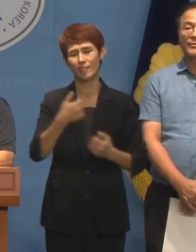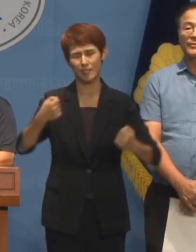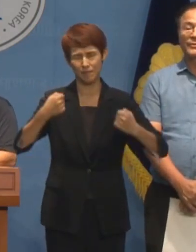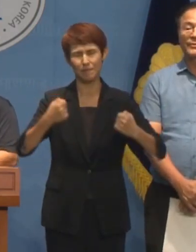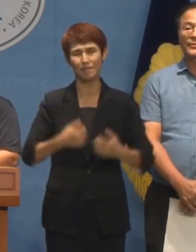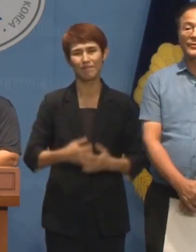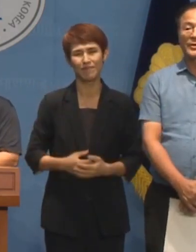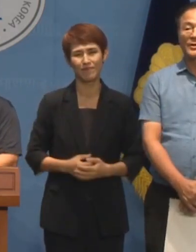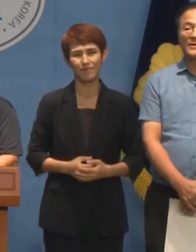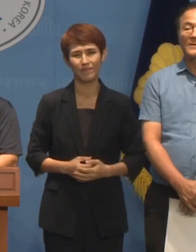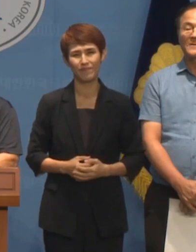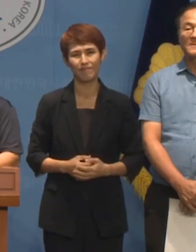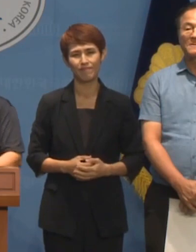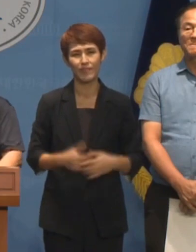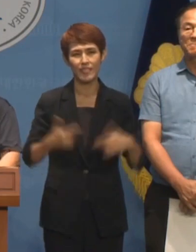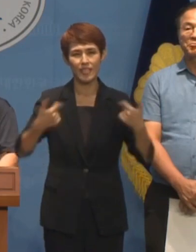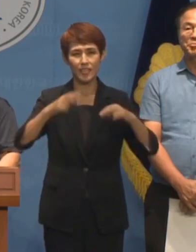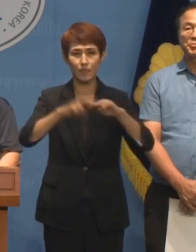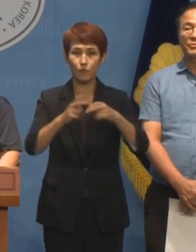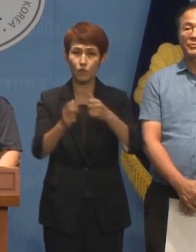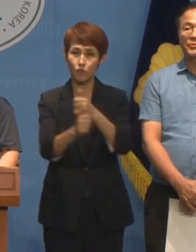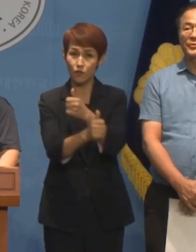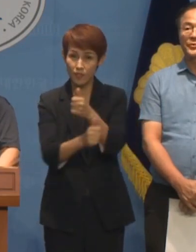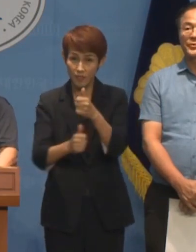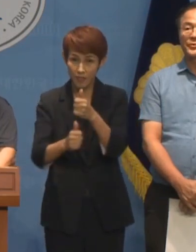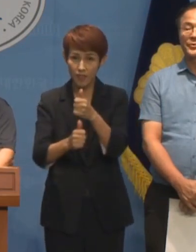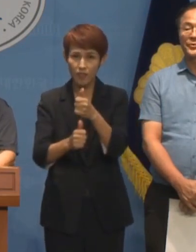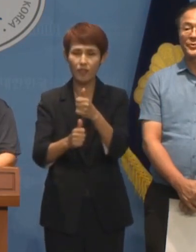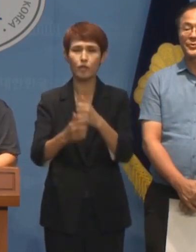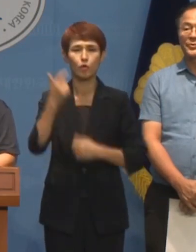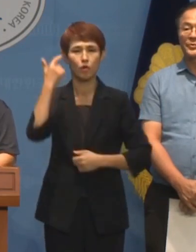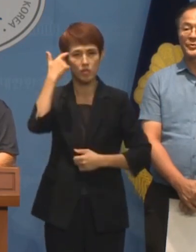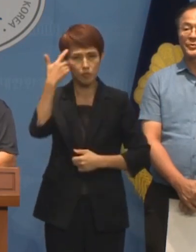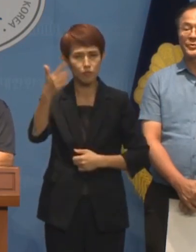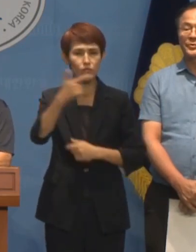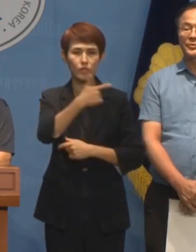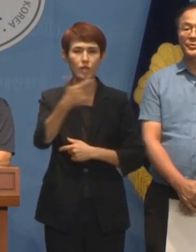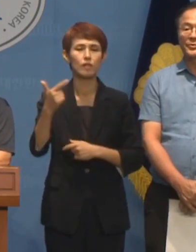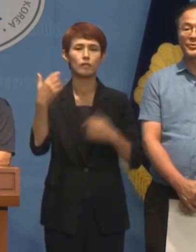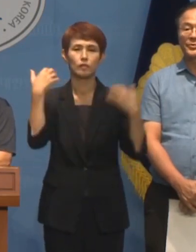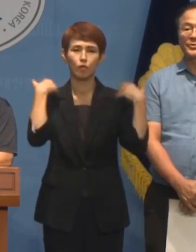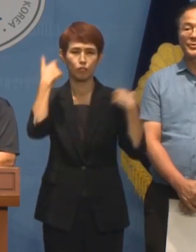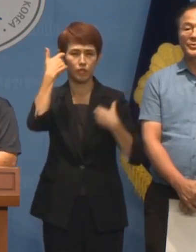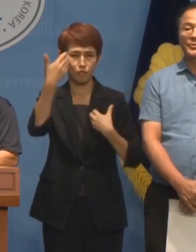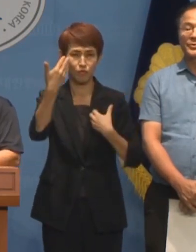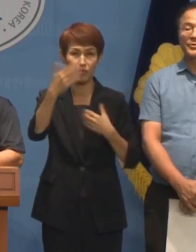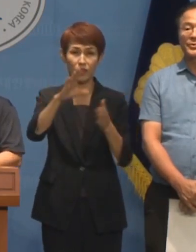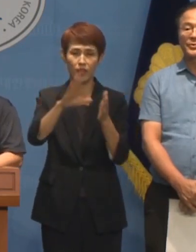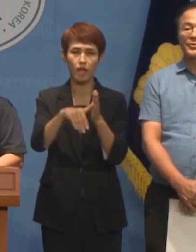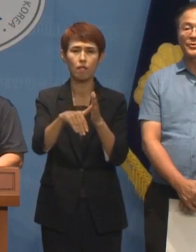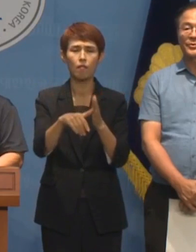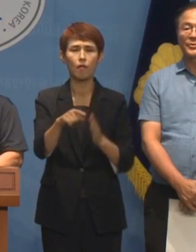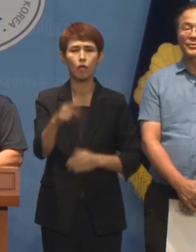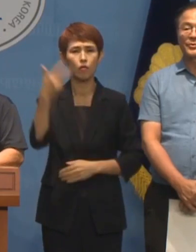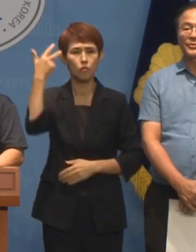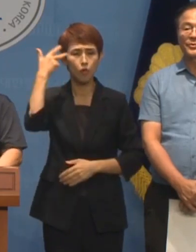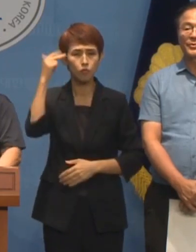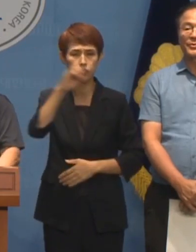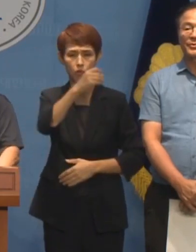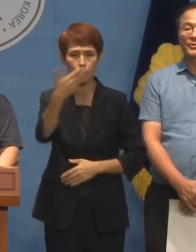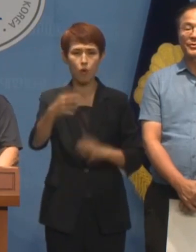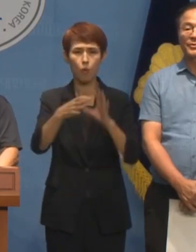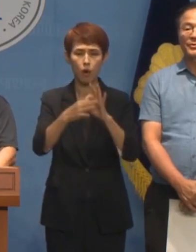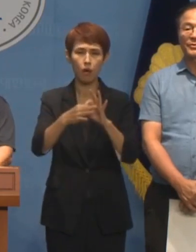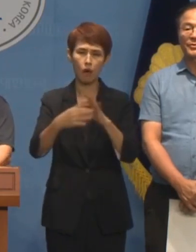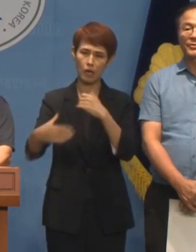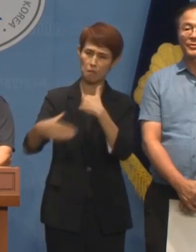납니다. 국회 상임위 또 여러 대정부 질의 등 여러 현장에서 이 여주 양평 지역에 대한 이 무자비한 공격과